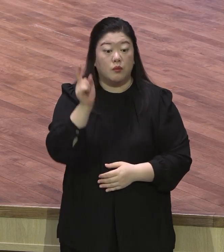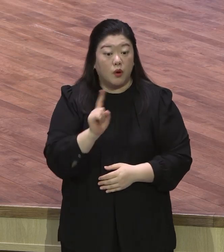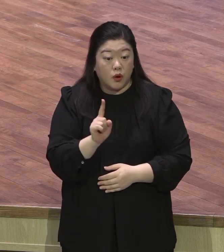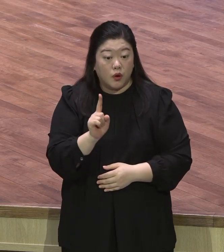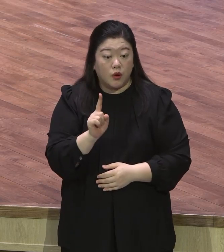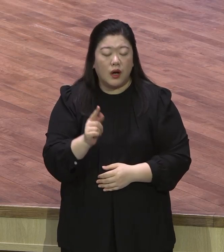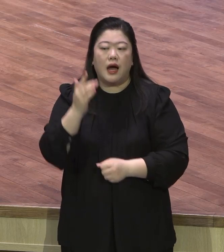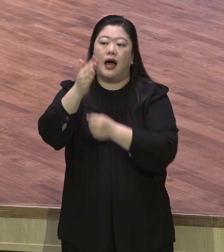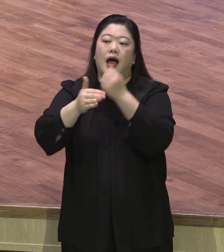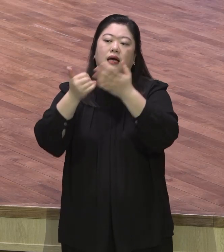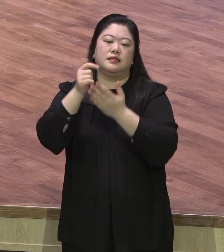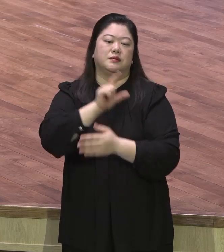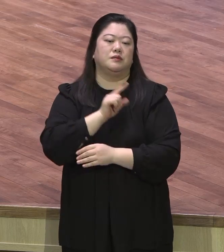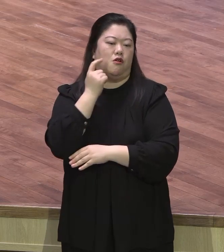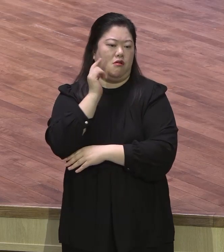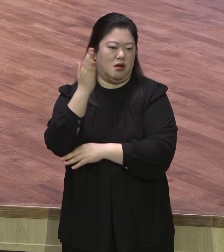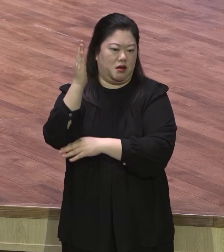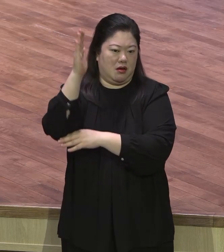하는 것이다.